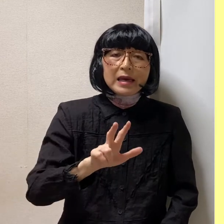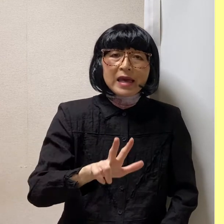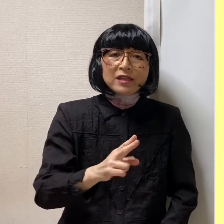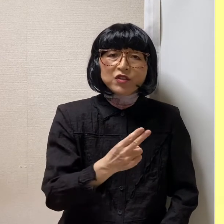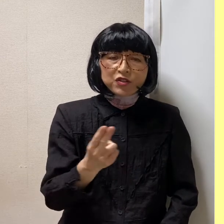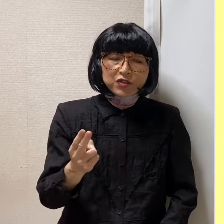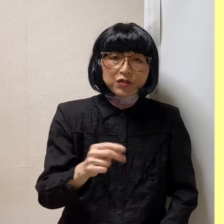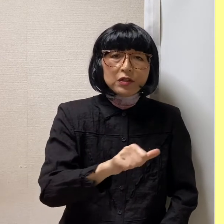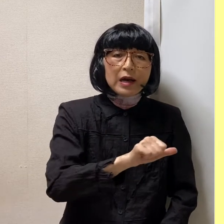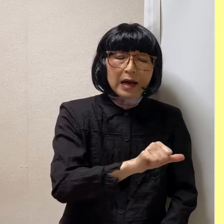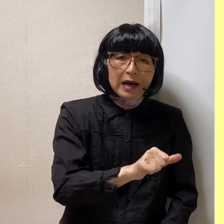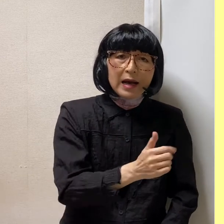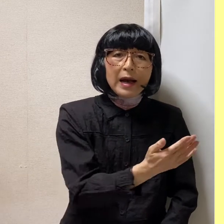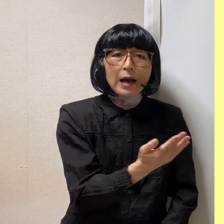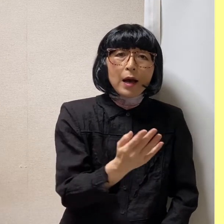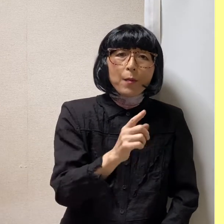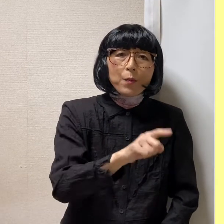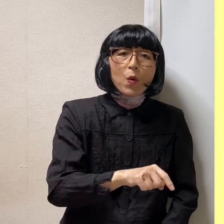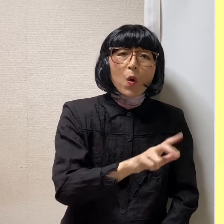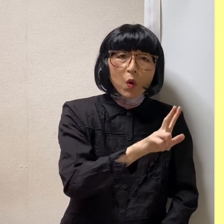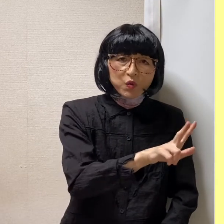I held a ball.